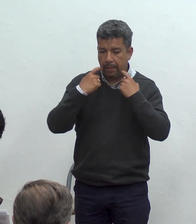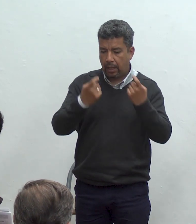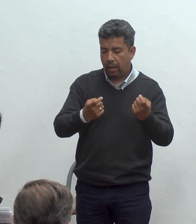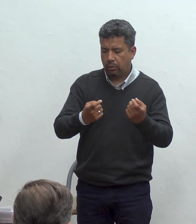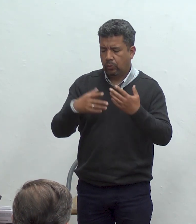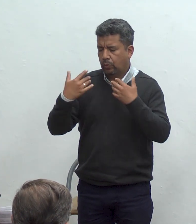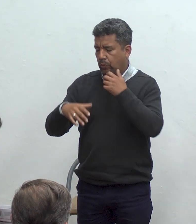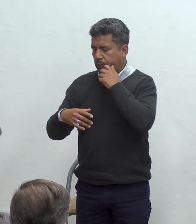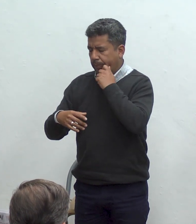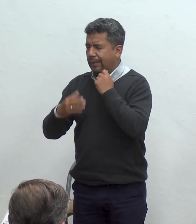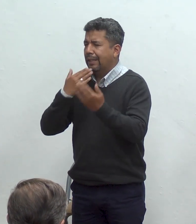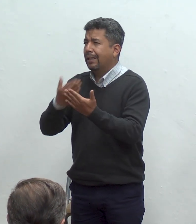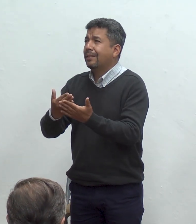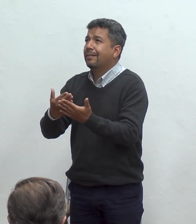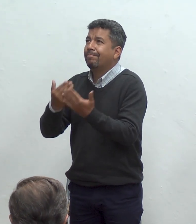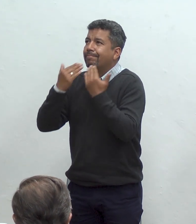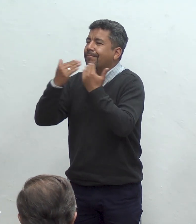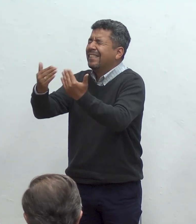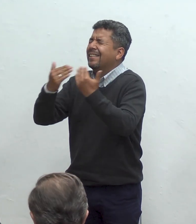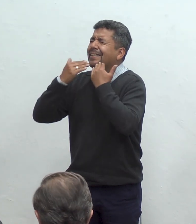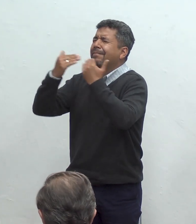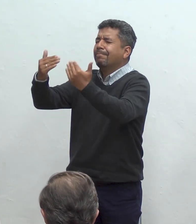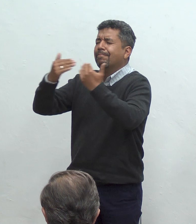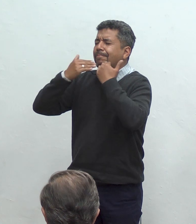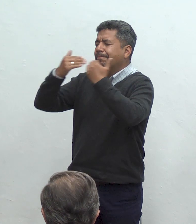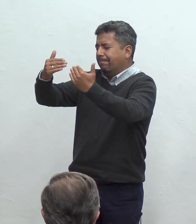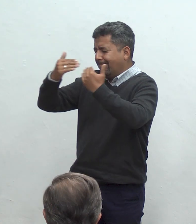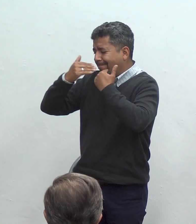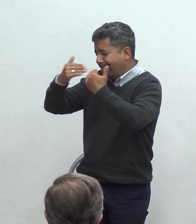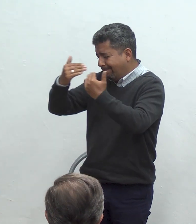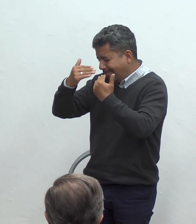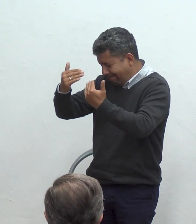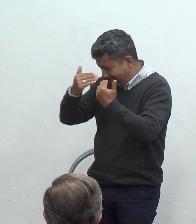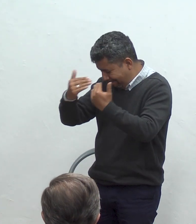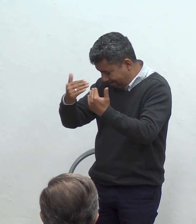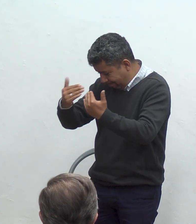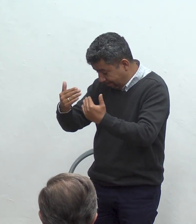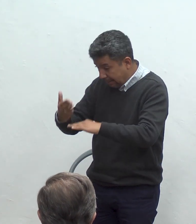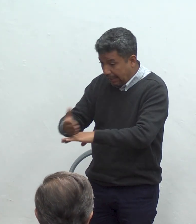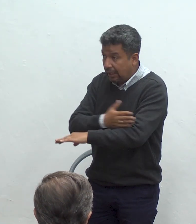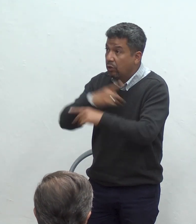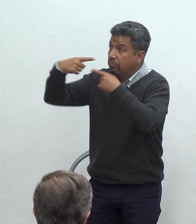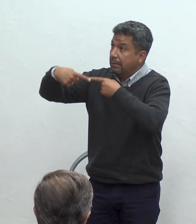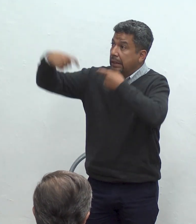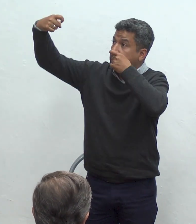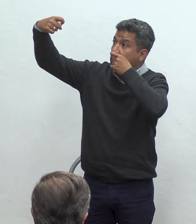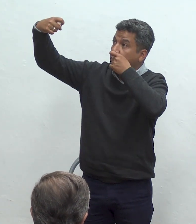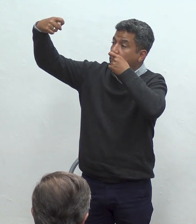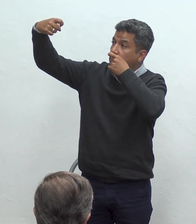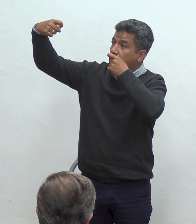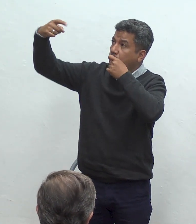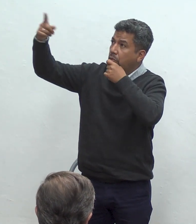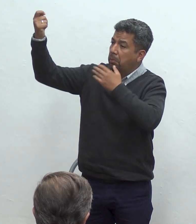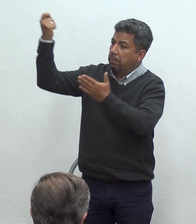Señor. Gracias, gracias, gracias, gracias. Cuando éramos enemigos tuyos, Señor,